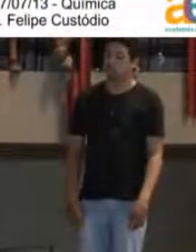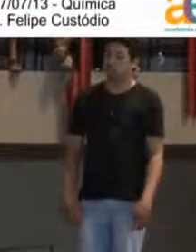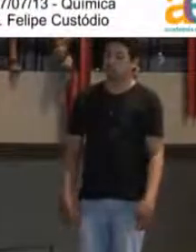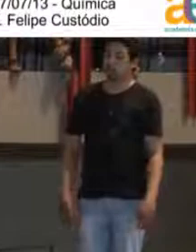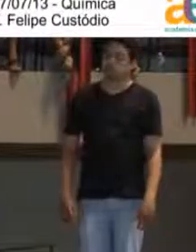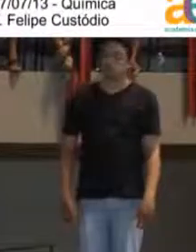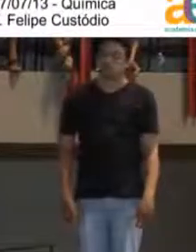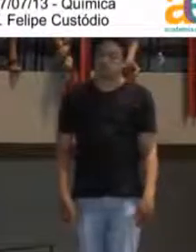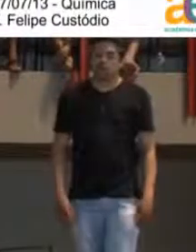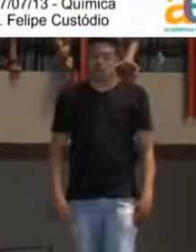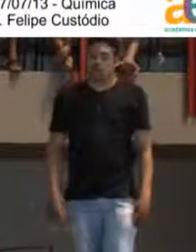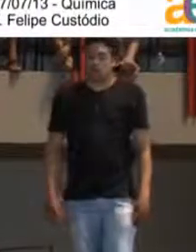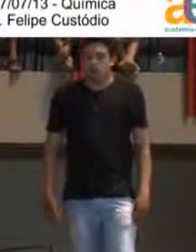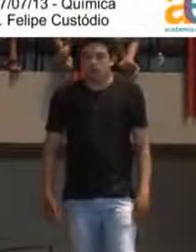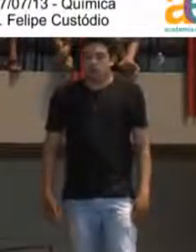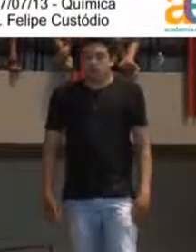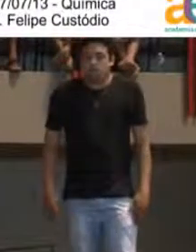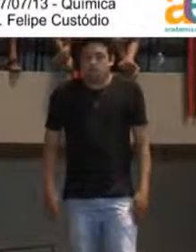Bom, vamos em frente, né?